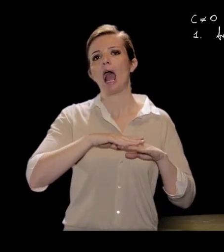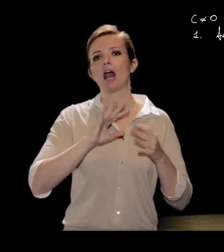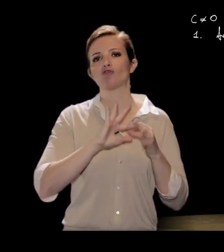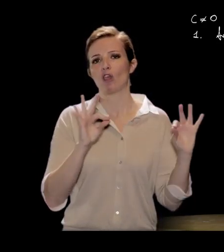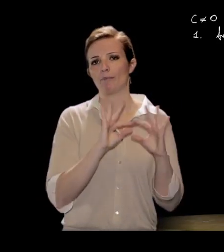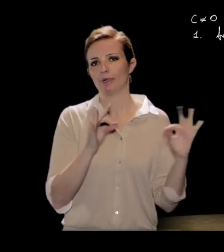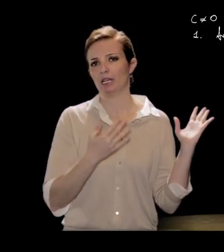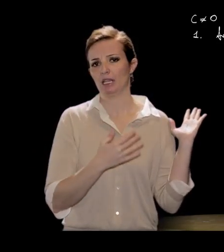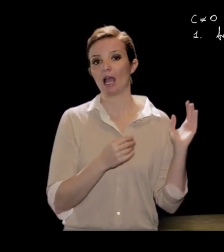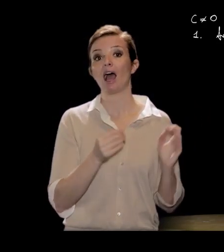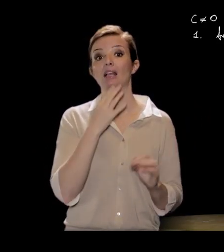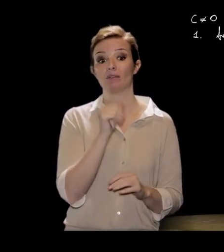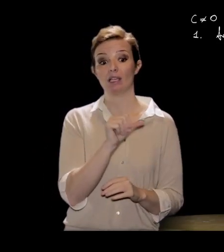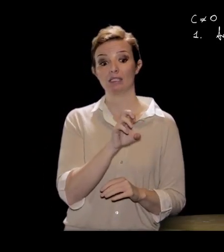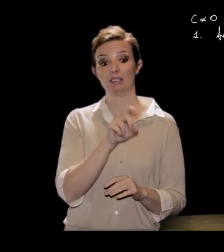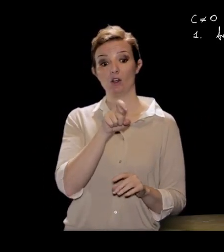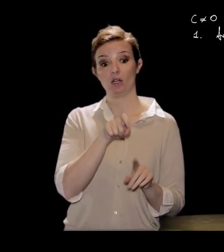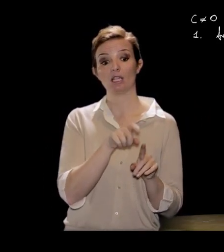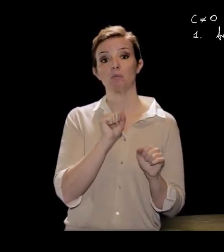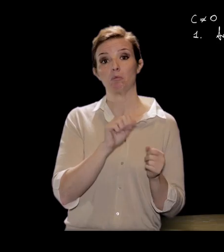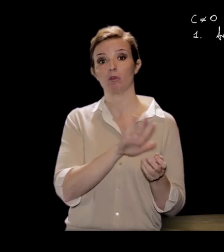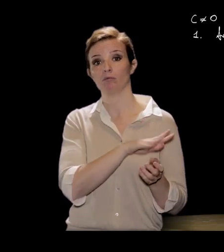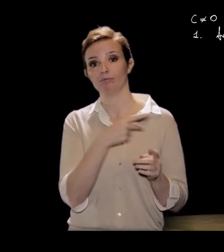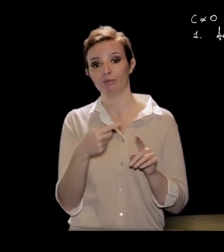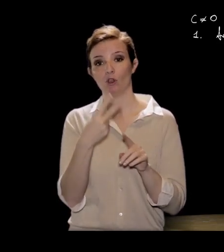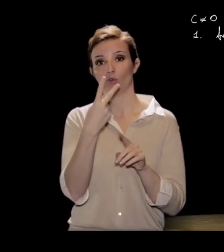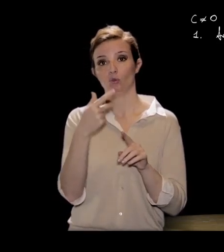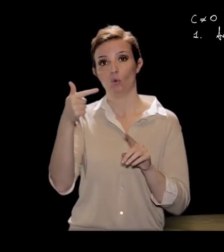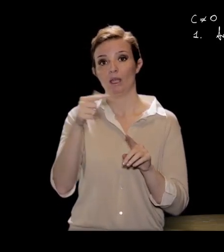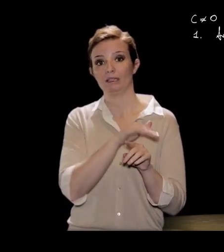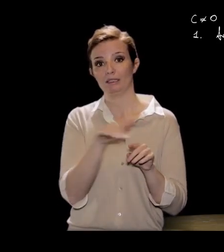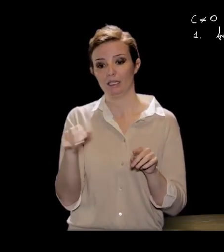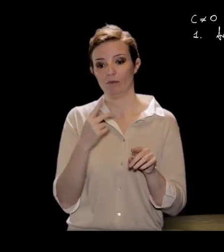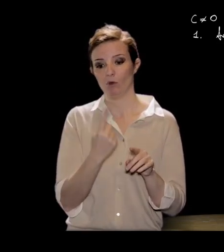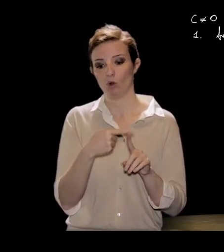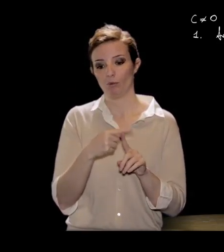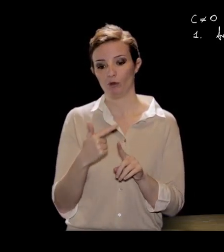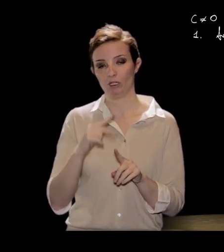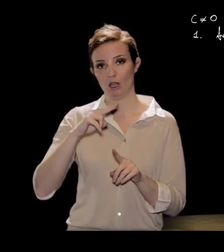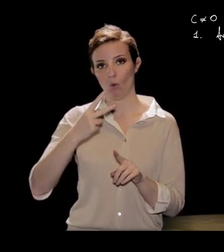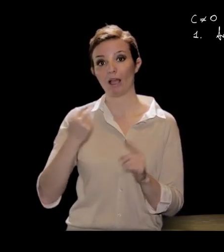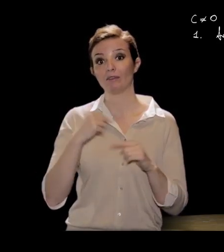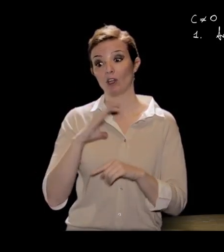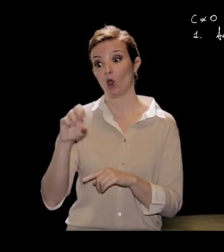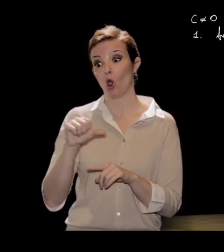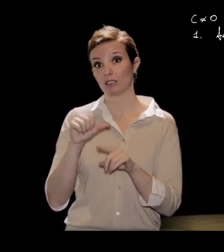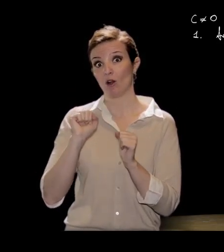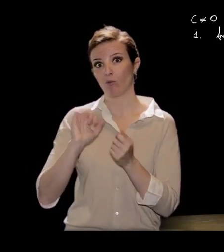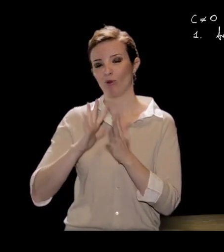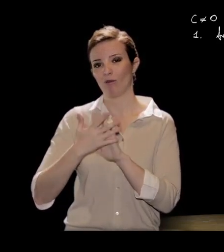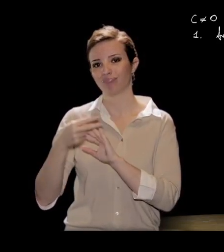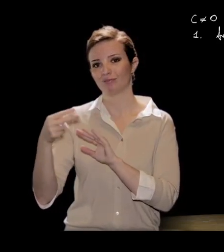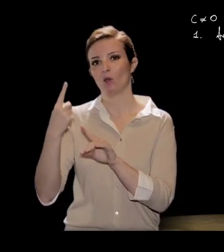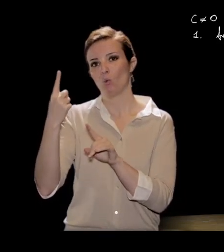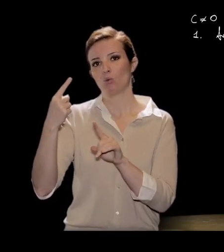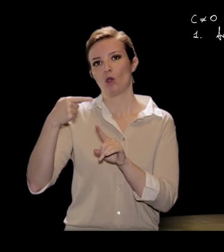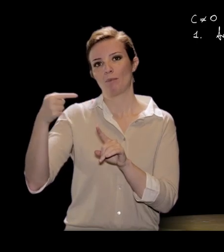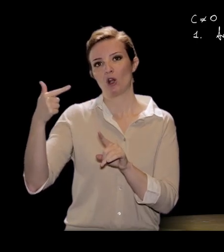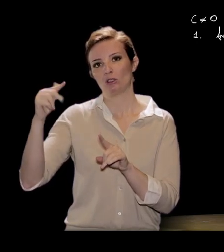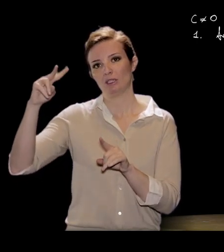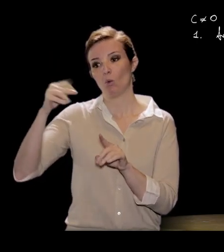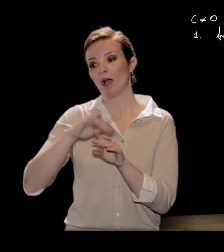può essere scritto come 2t fratto 1 più t quadro, il coseno di x può essere scritto come 1 meno t quadro su